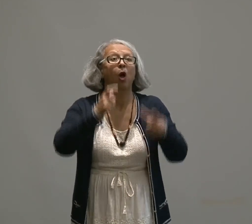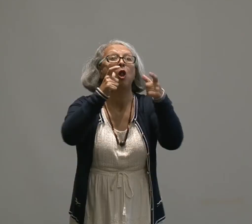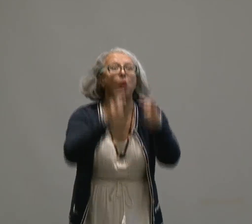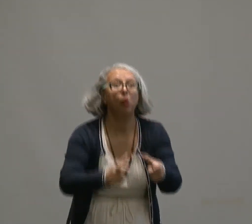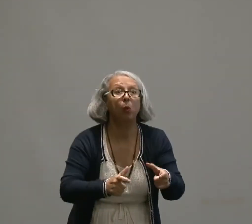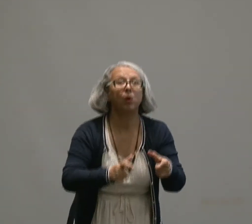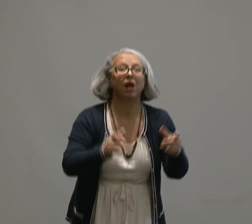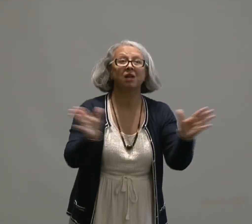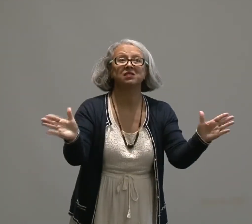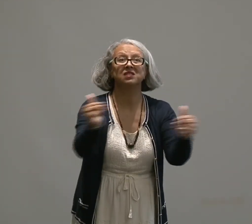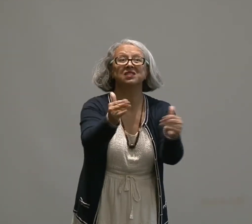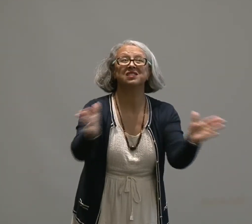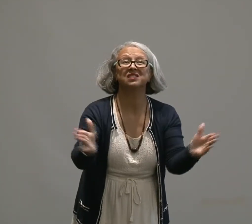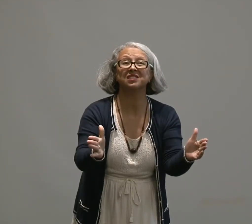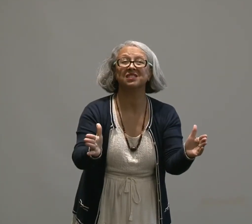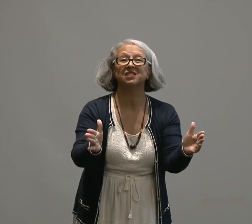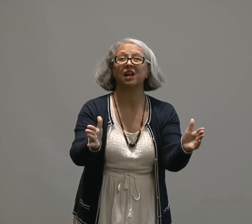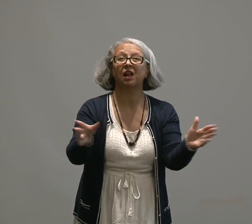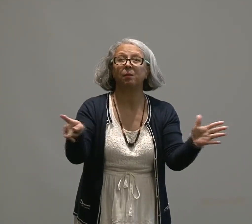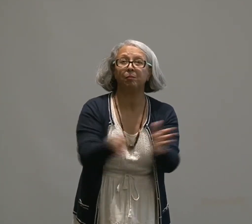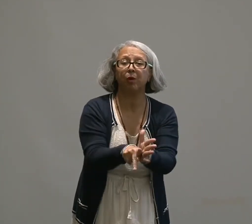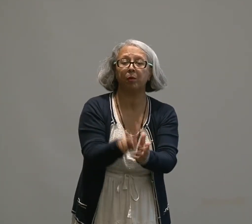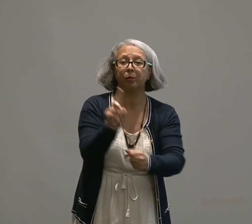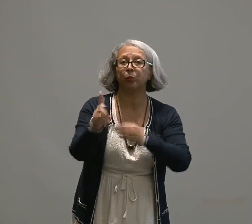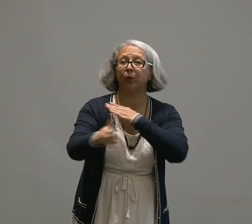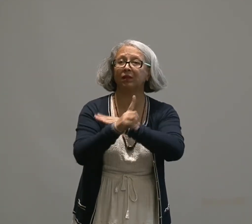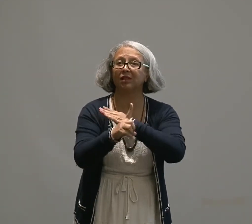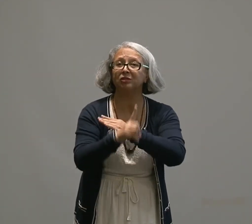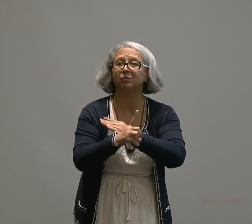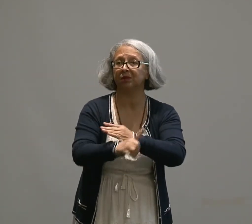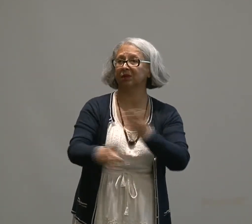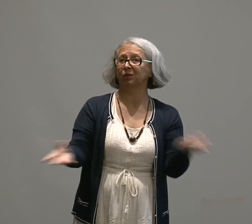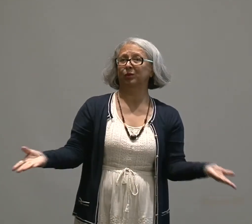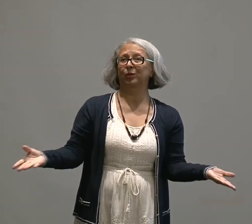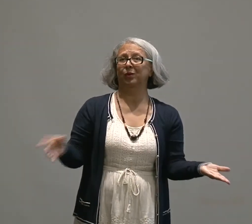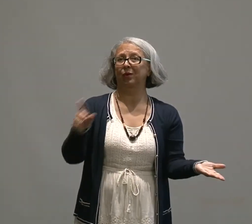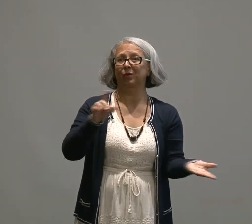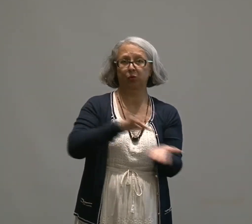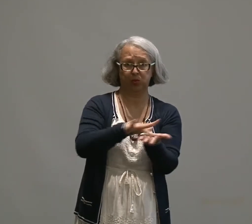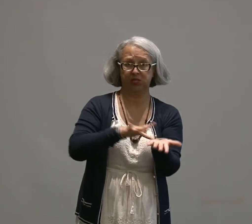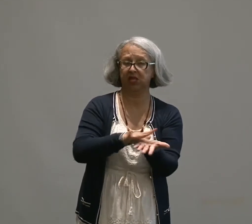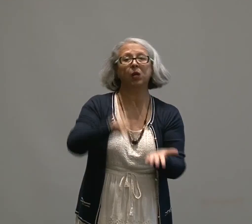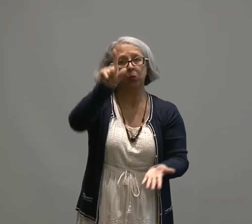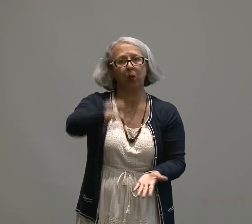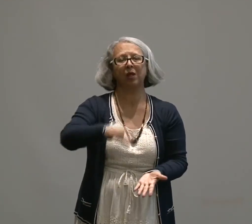O CAS talvez está ao alcance desses povos nômades, os ciganos.